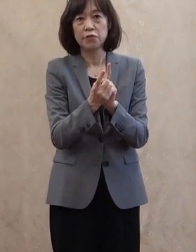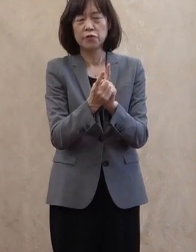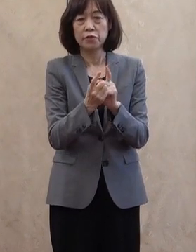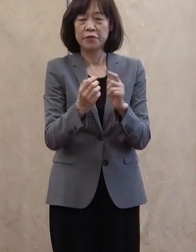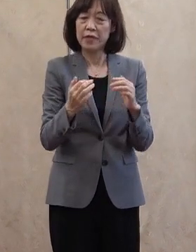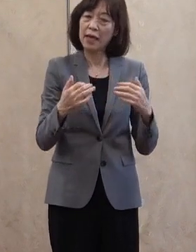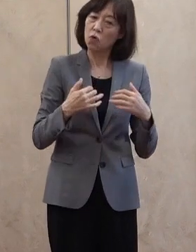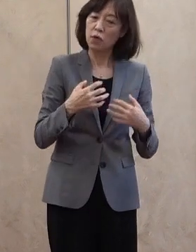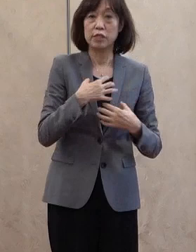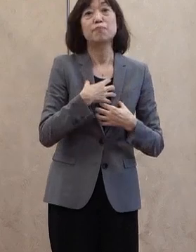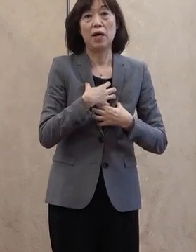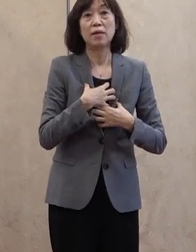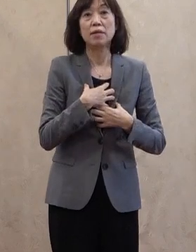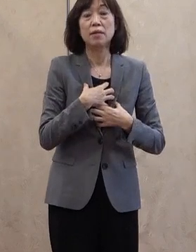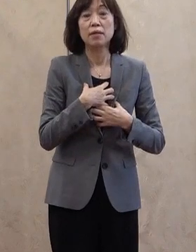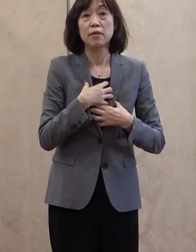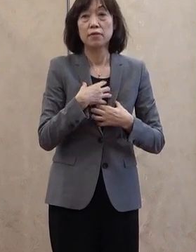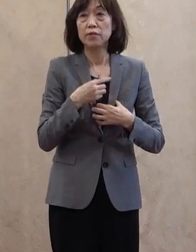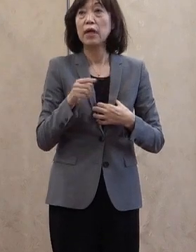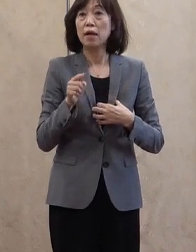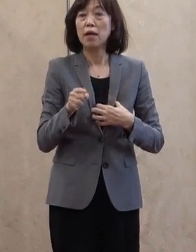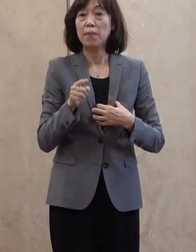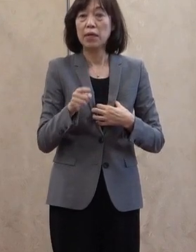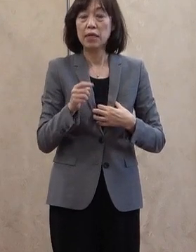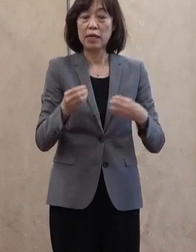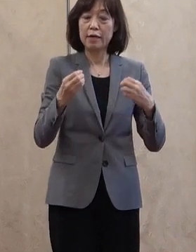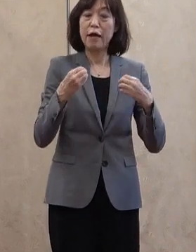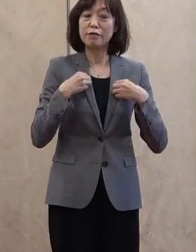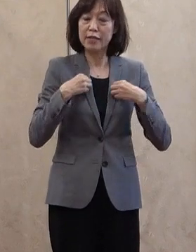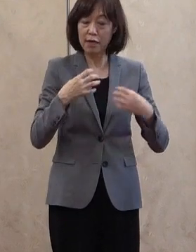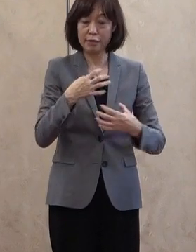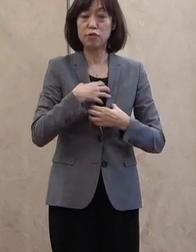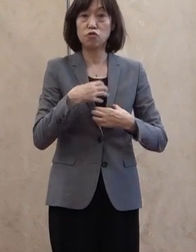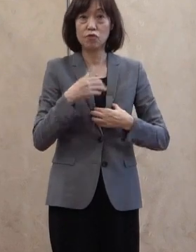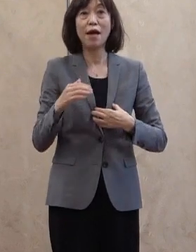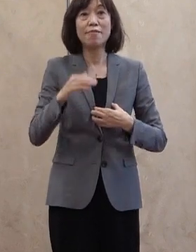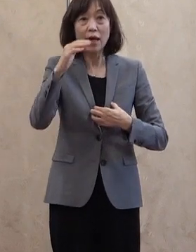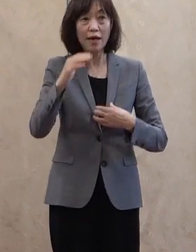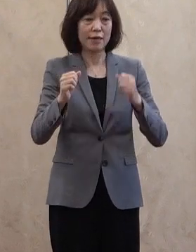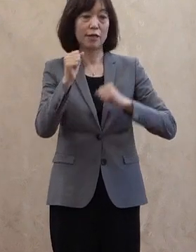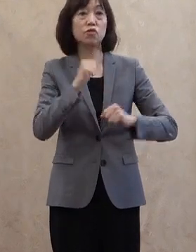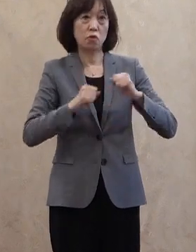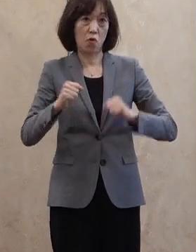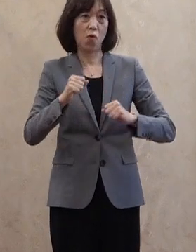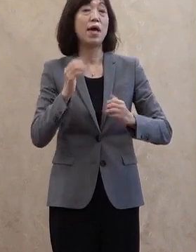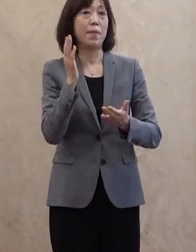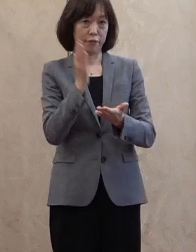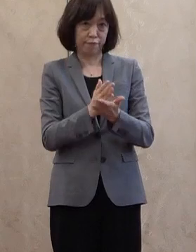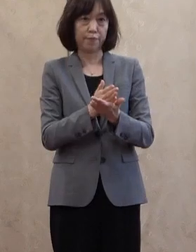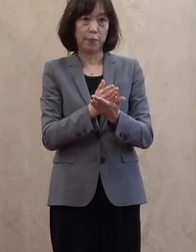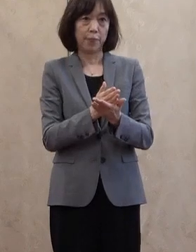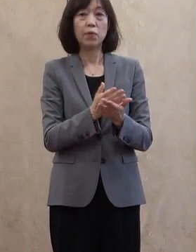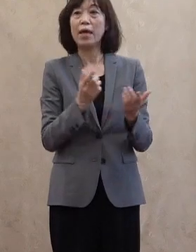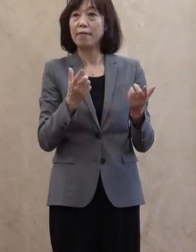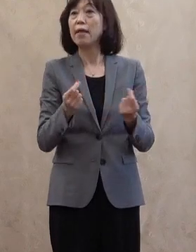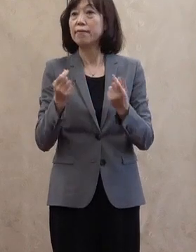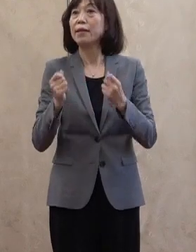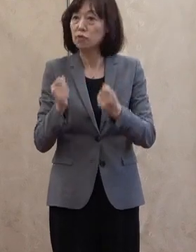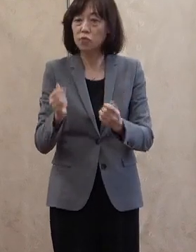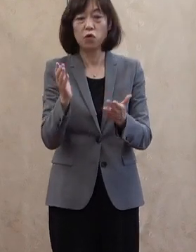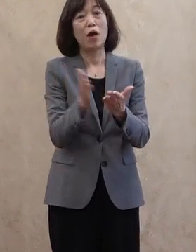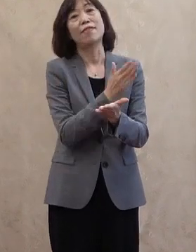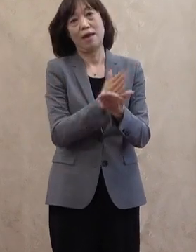されているところなので、現時点においてはやっぱ感染リスクの高い活動については実施をしないということを徹底するという判断を